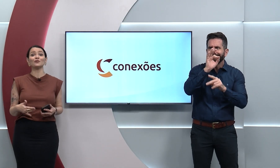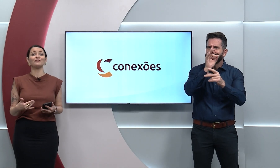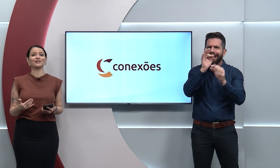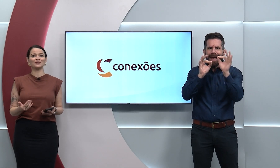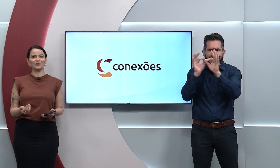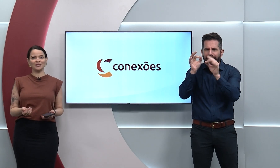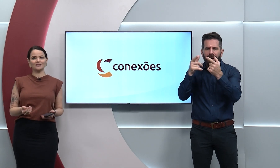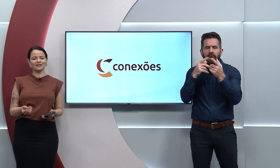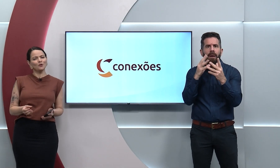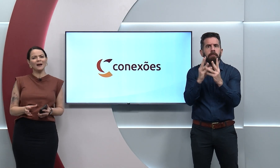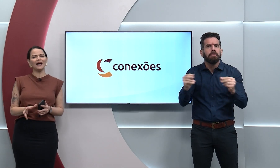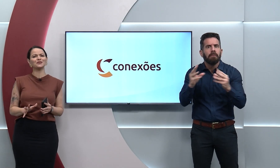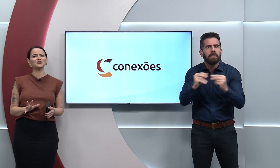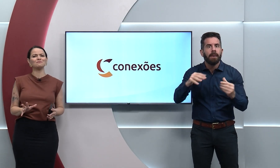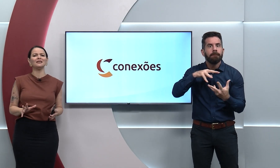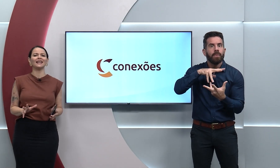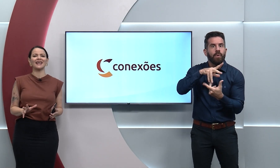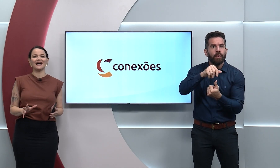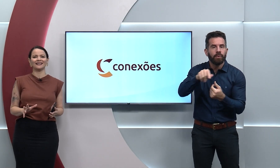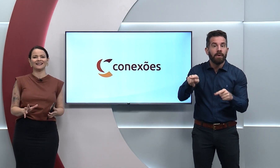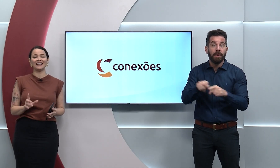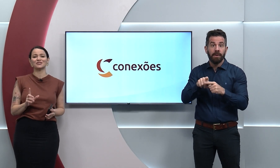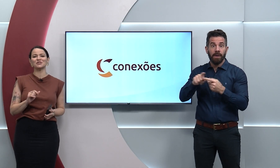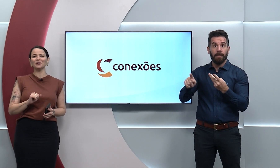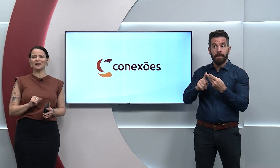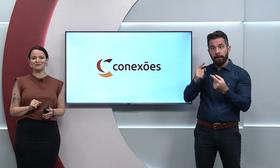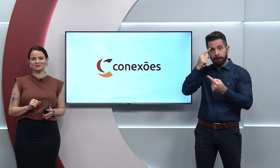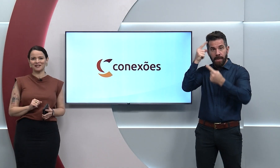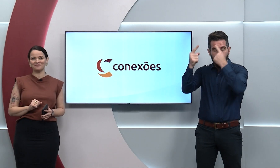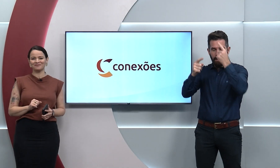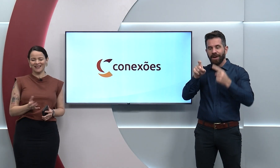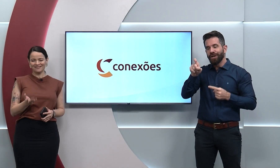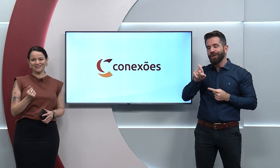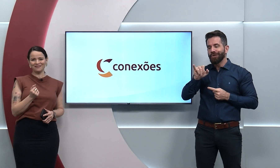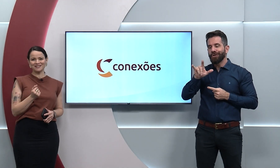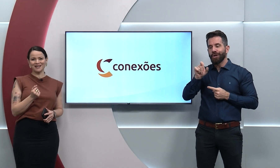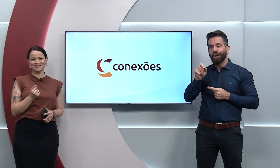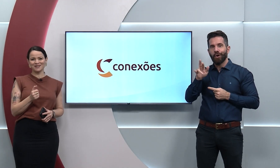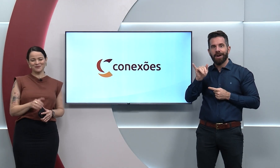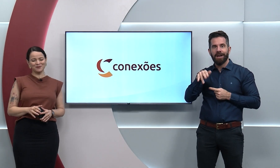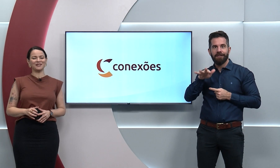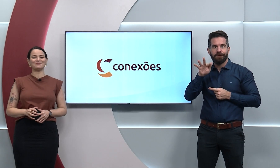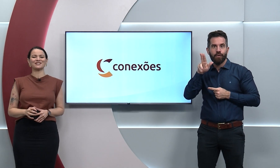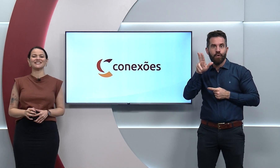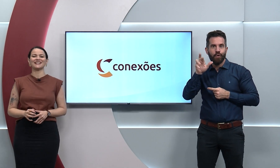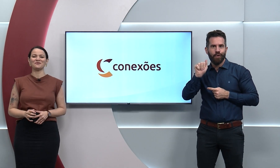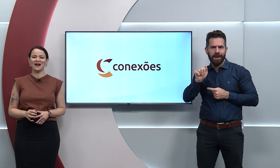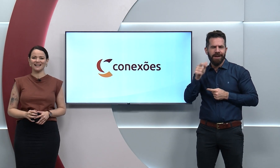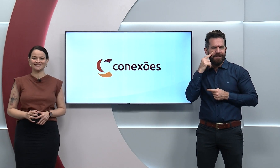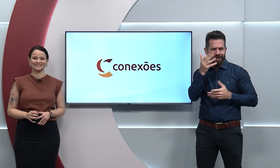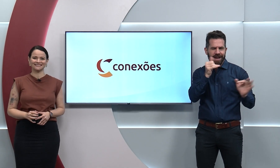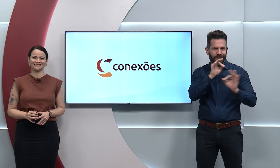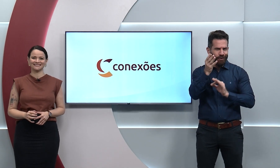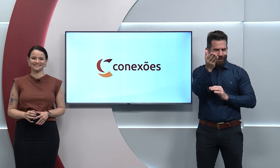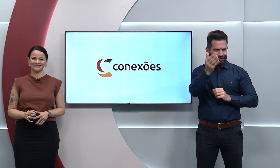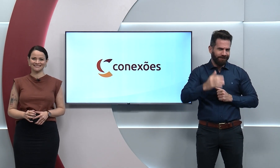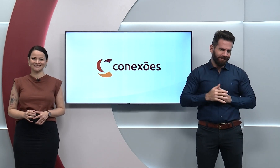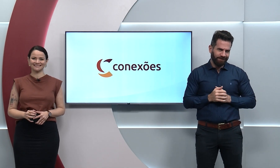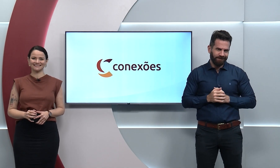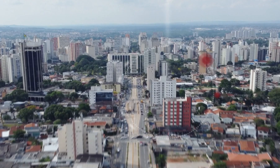as inovações em uma arte milenar, a xilogravura. Vem com a gente, o programa já está no ar.